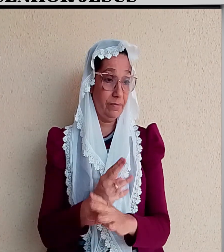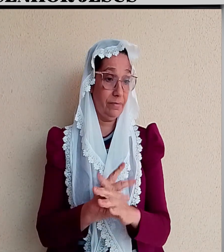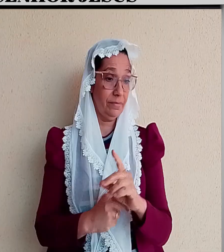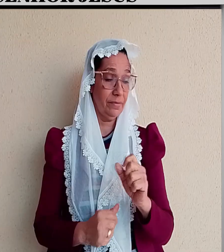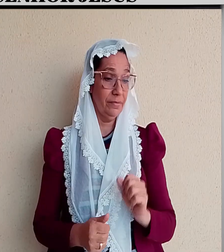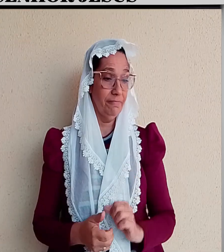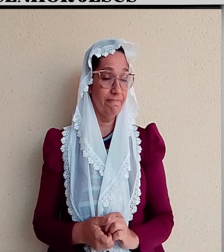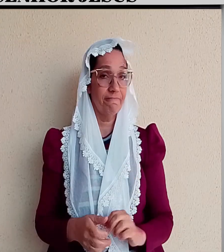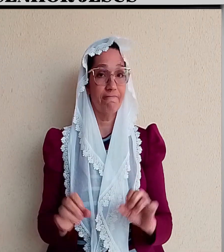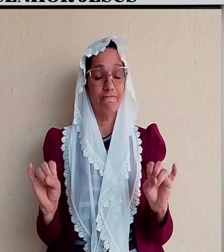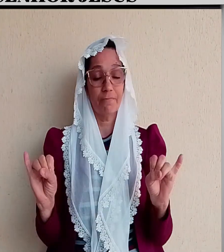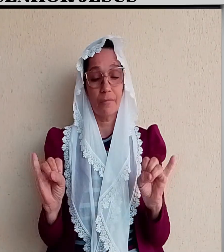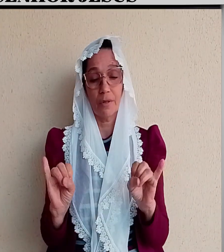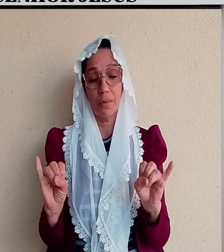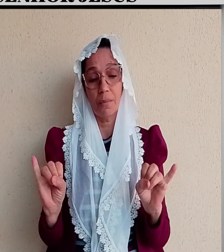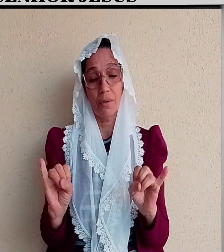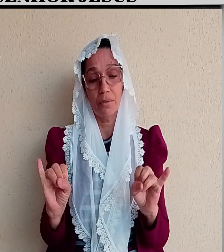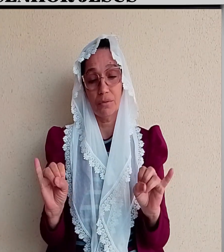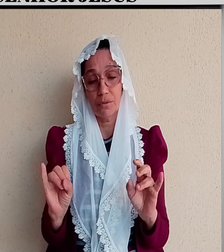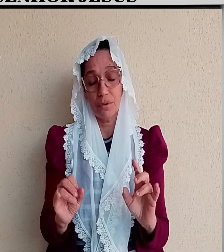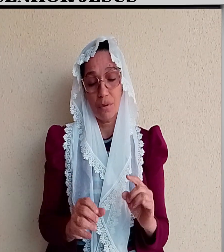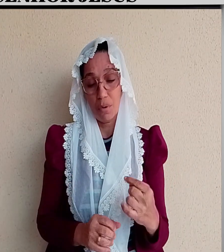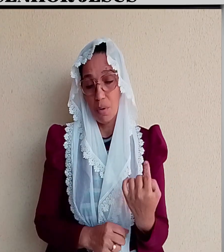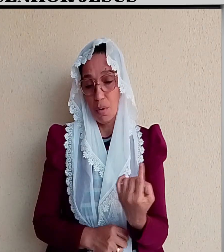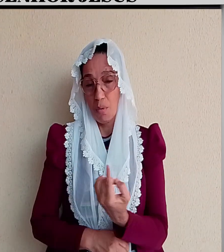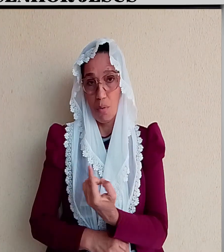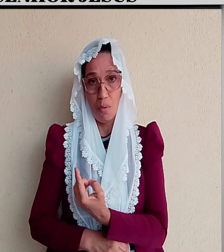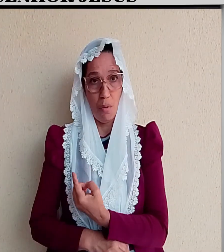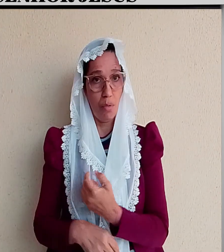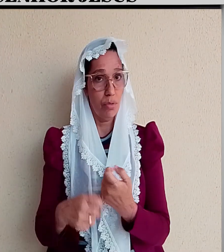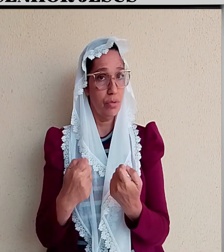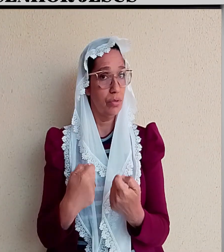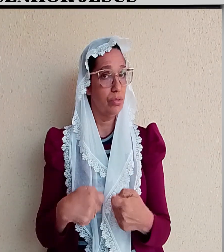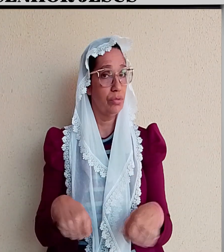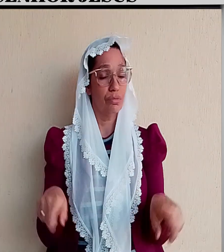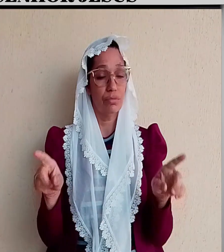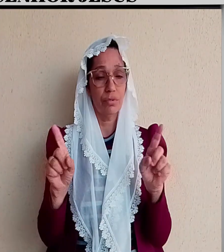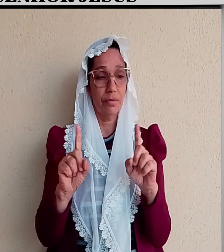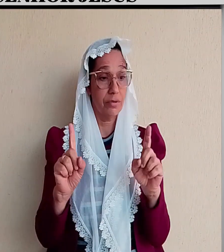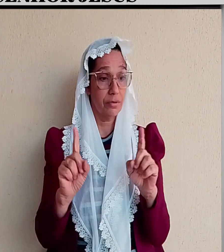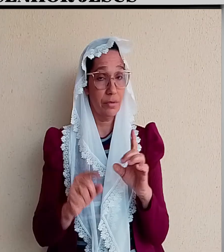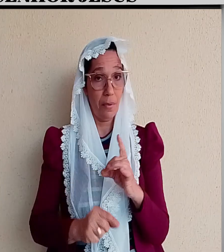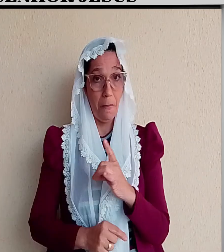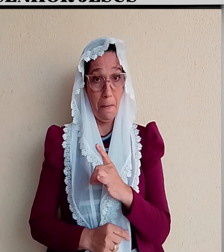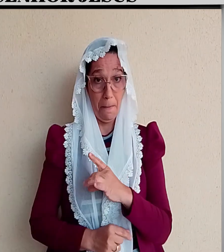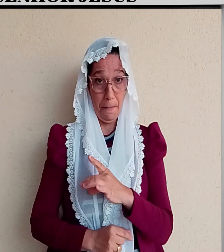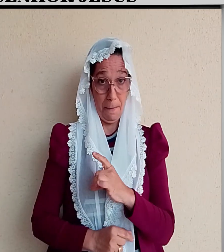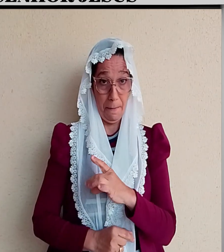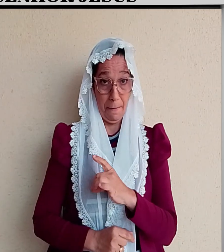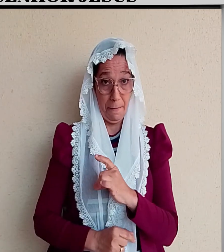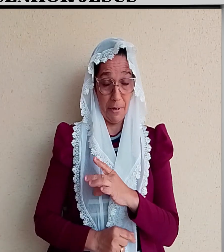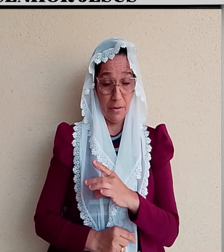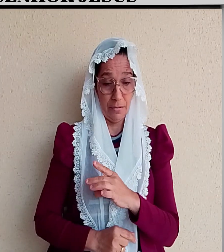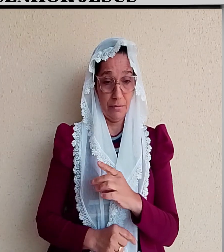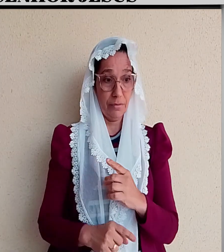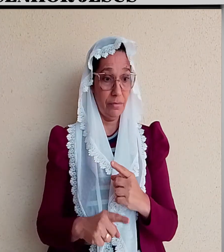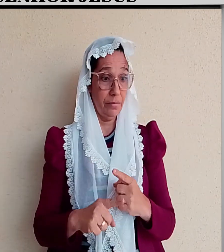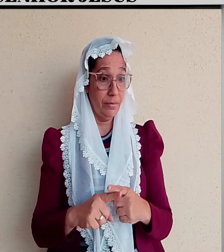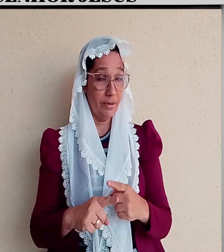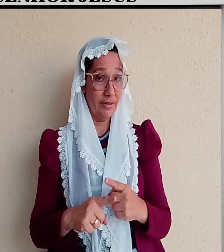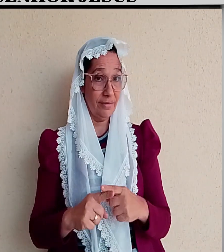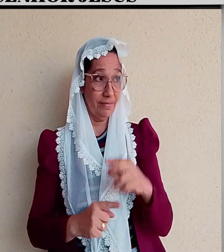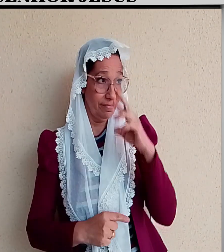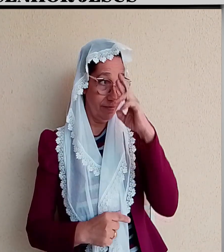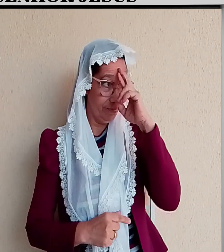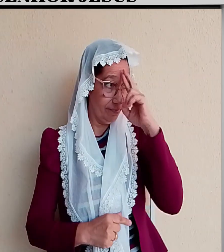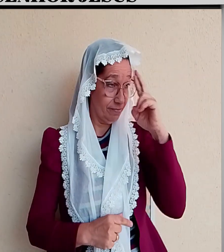nos assustar com aquilo que o Senhor fala, porque a voz dele sempre vai ecoar no nosso meio. Se nós queremos pão verdadeiro, se